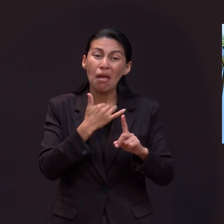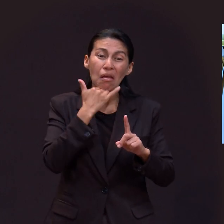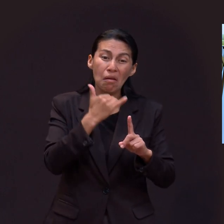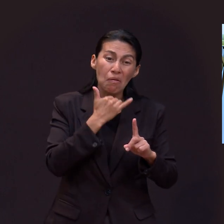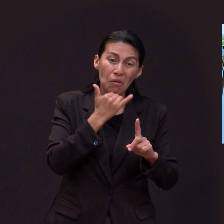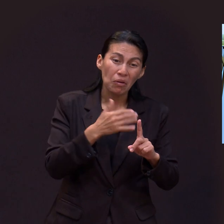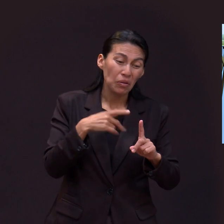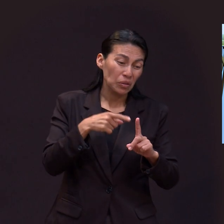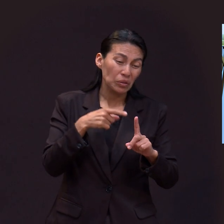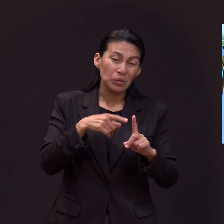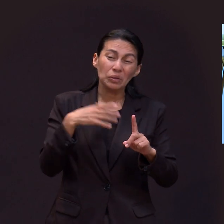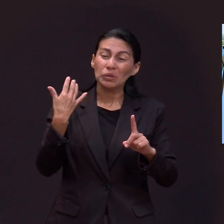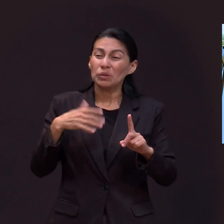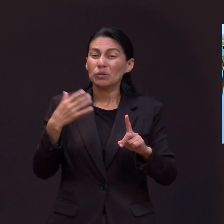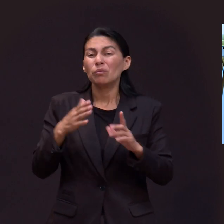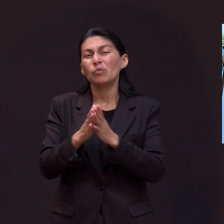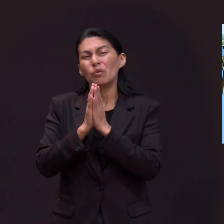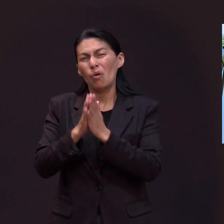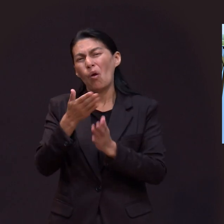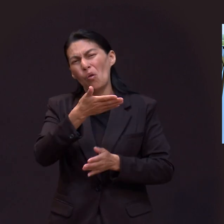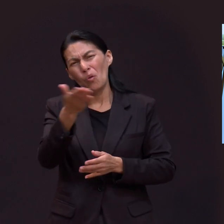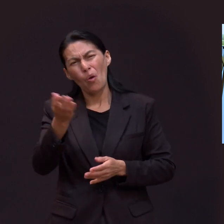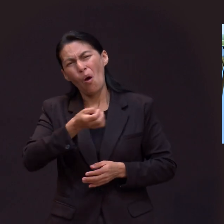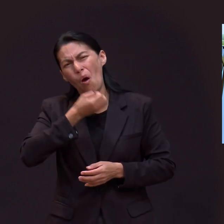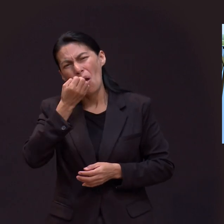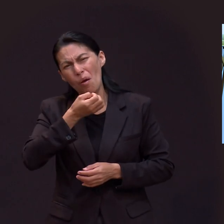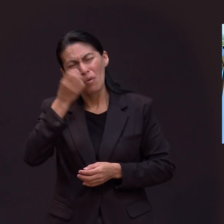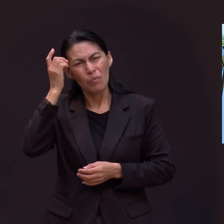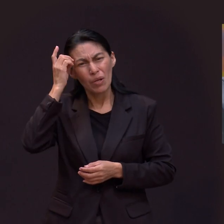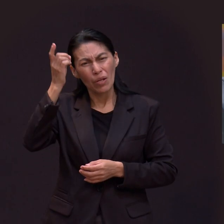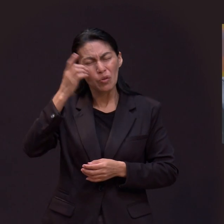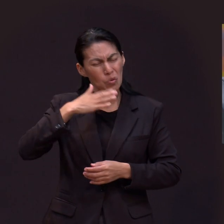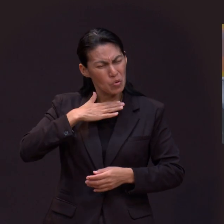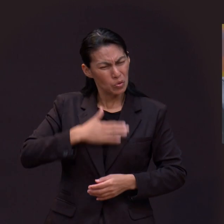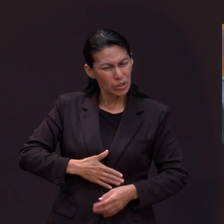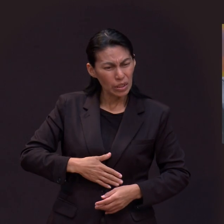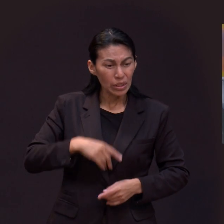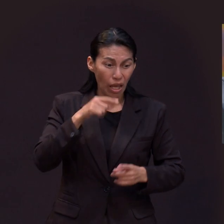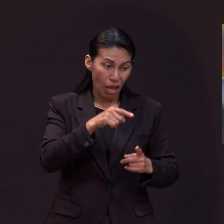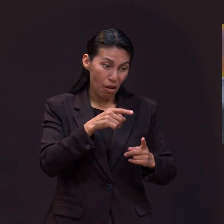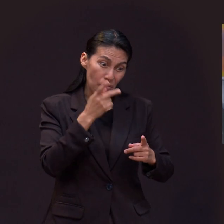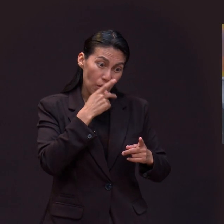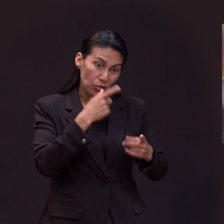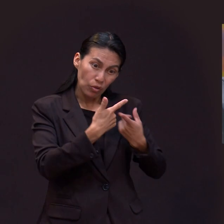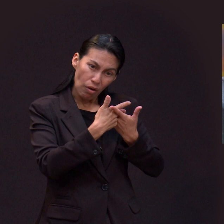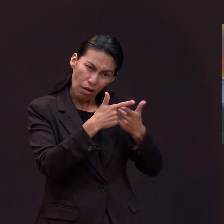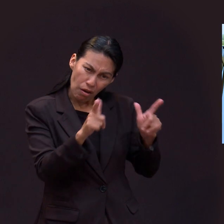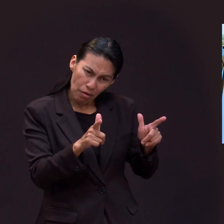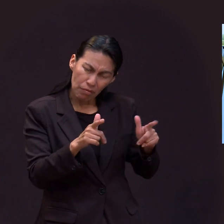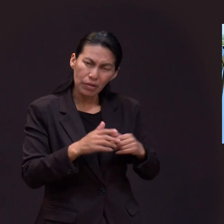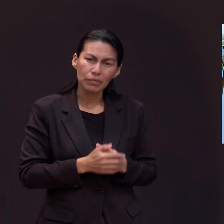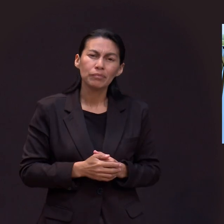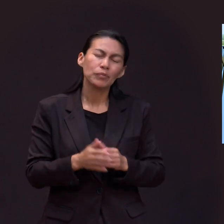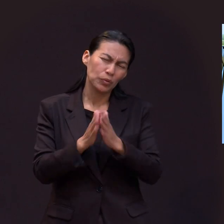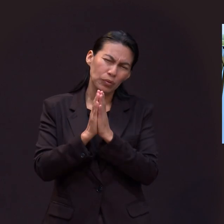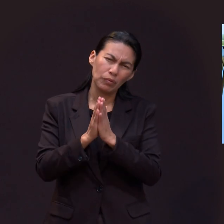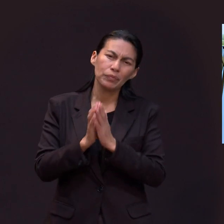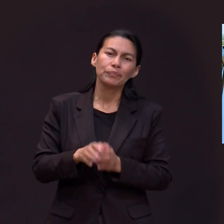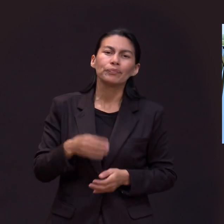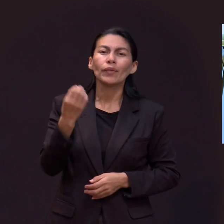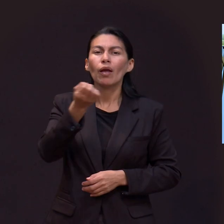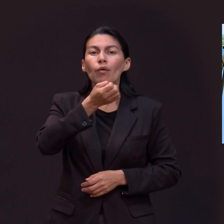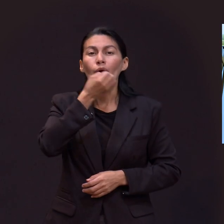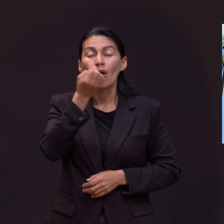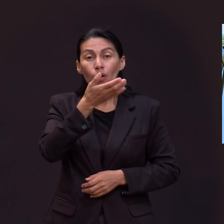todos que oremos para que se haga justicia así si pueda salir libre vamos a orar